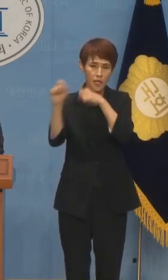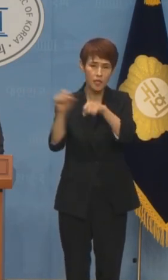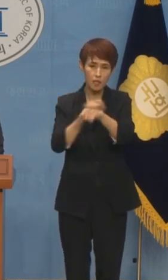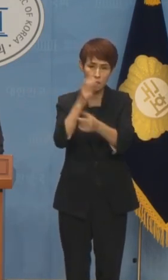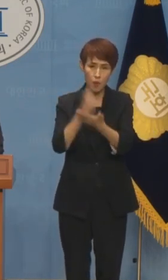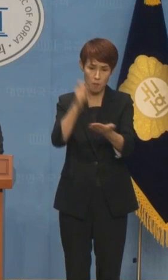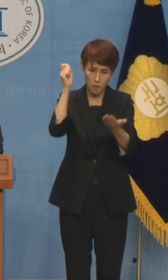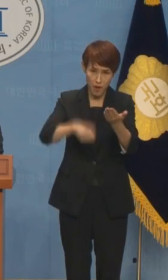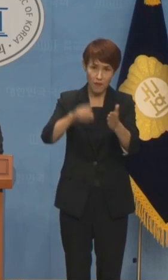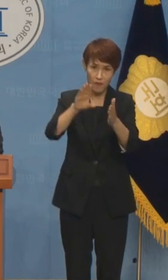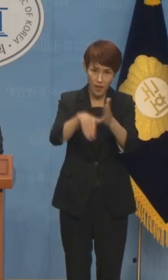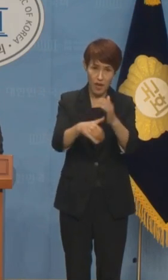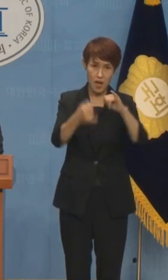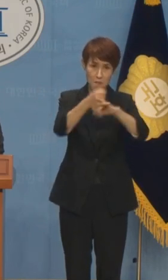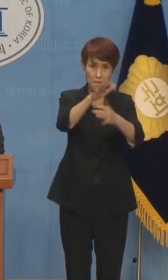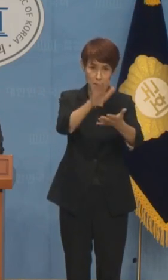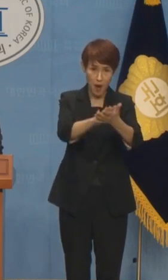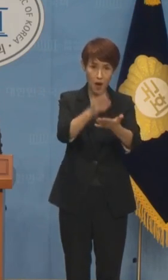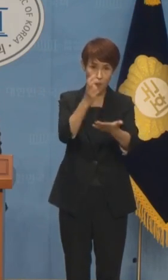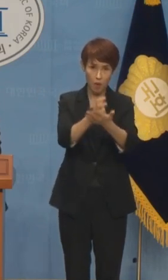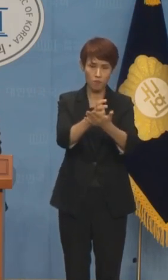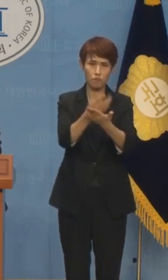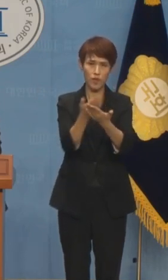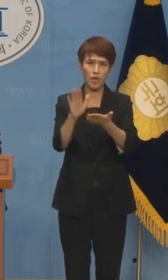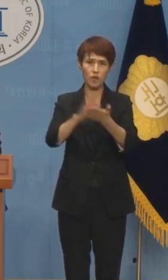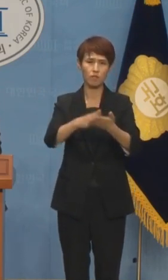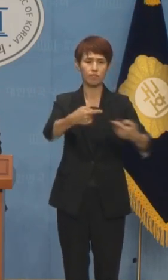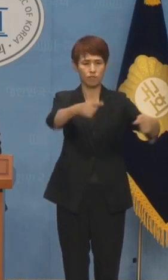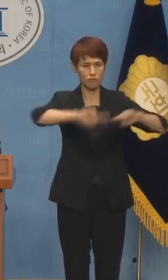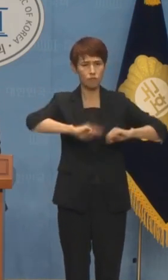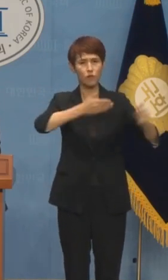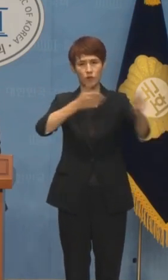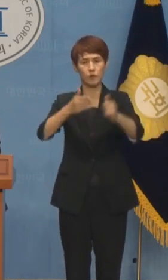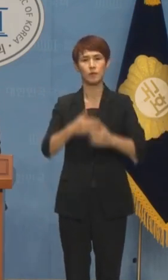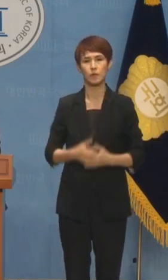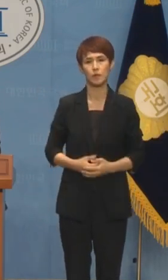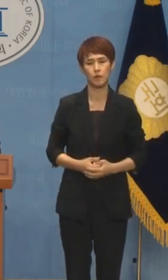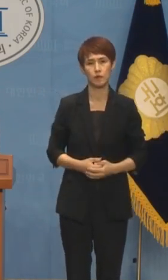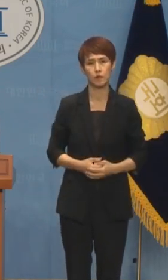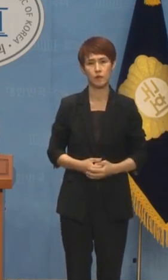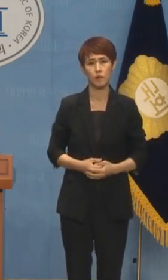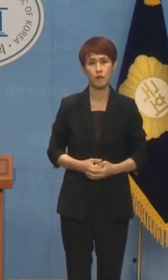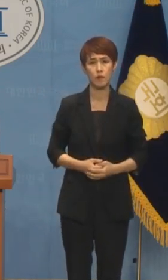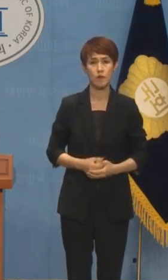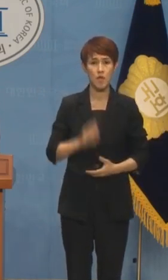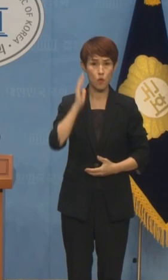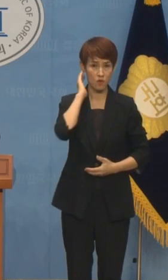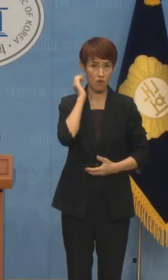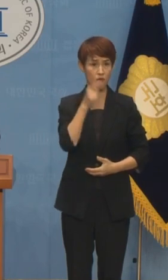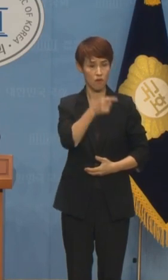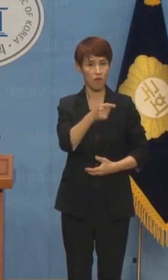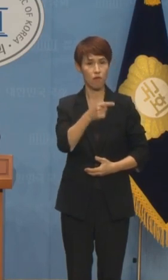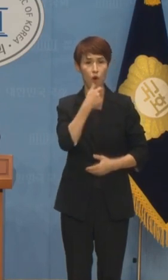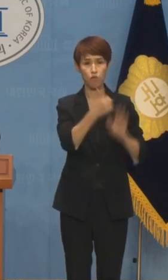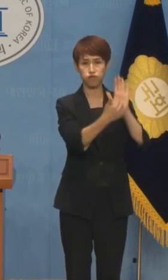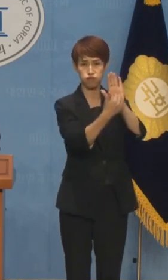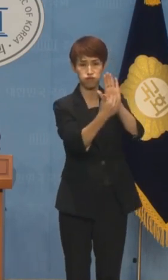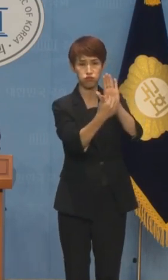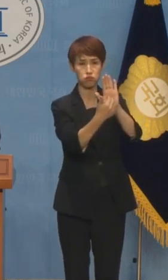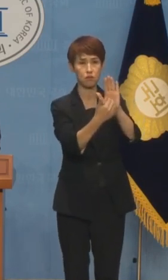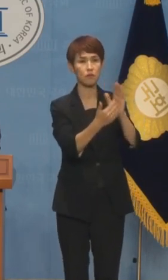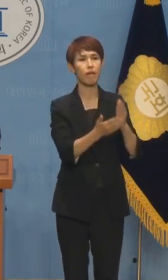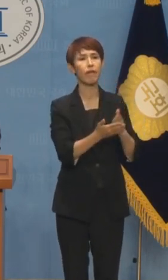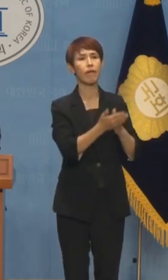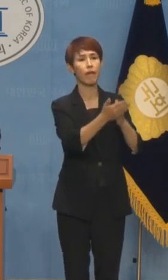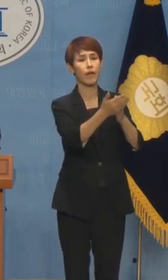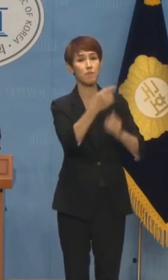약속했던 법 개정에 함께 동참해야 할 것입니다. 또다시 대통령에게 거부권을 건의하려면